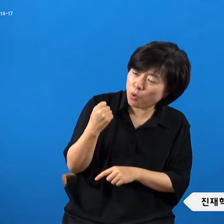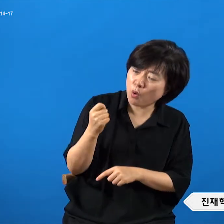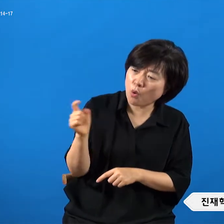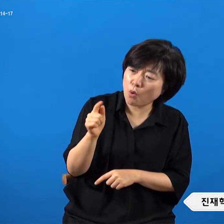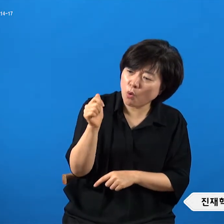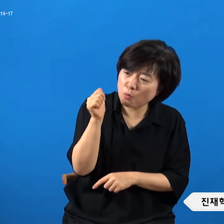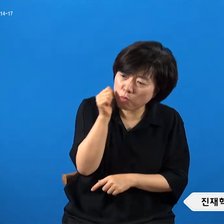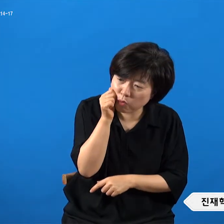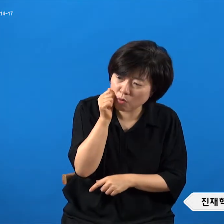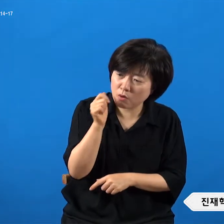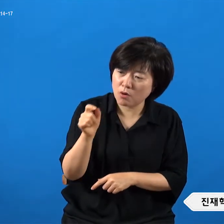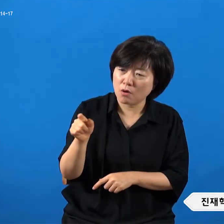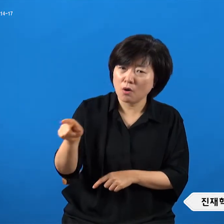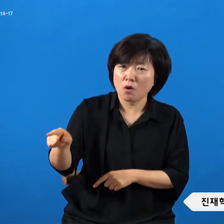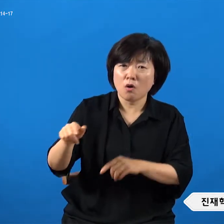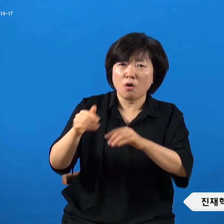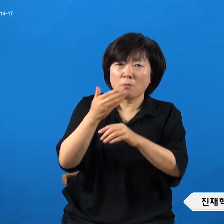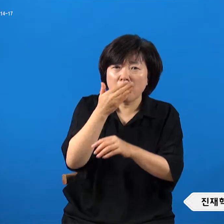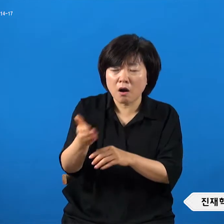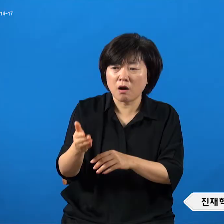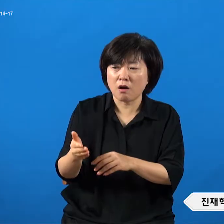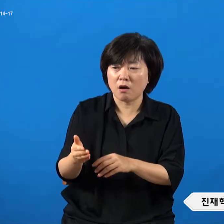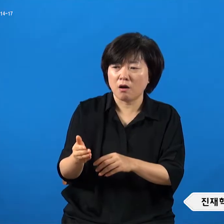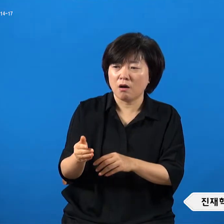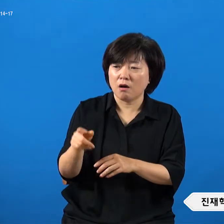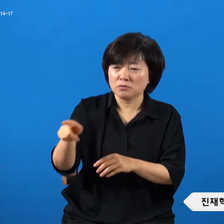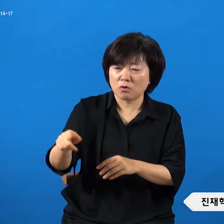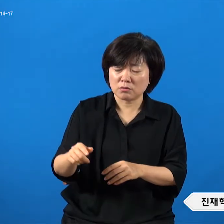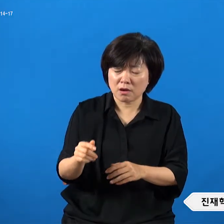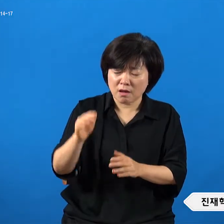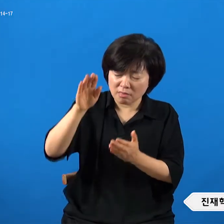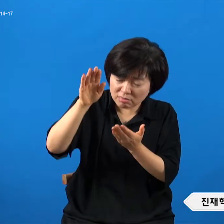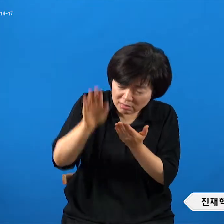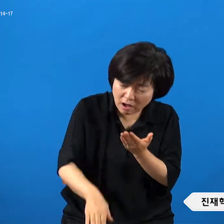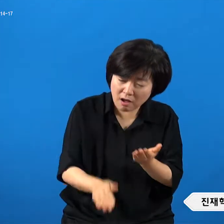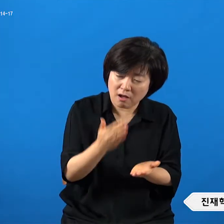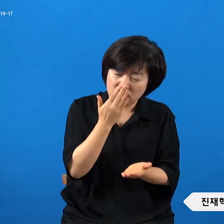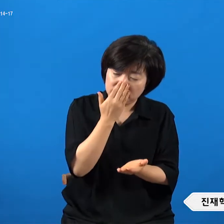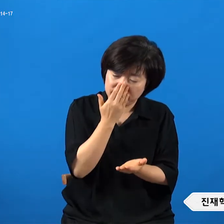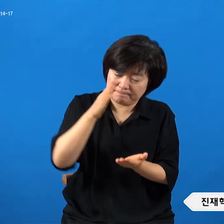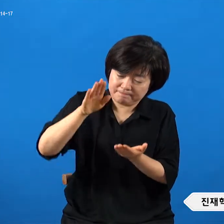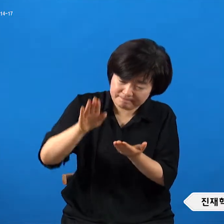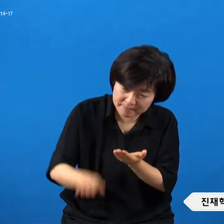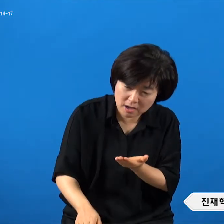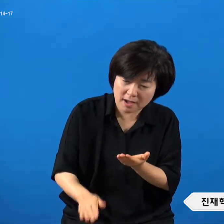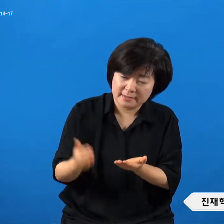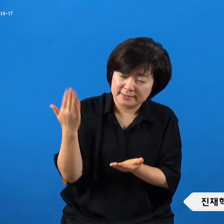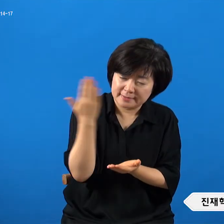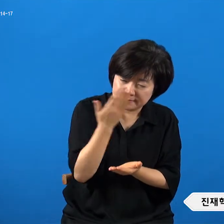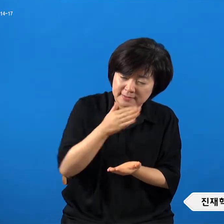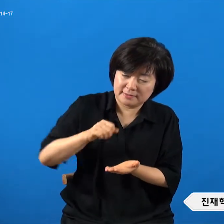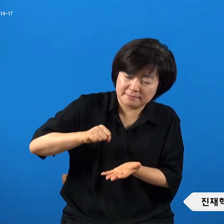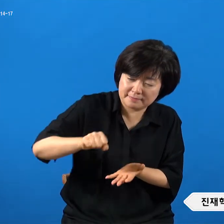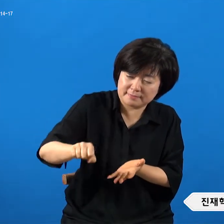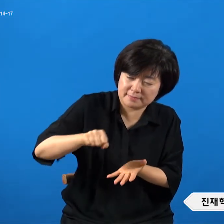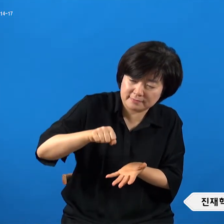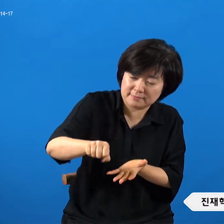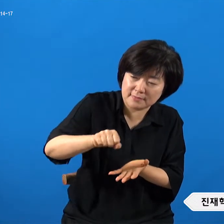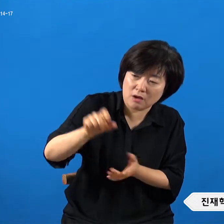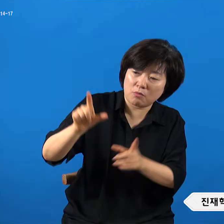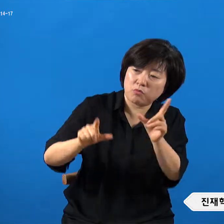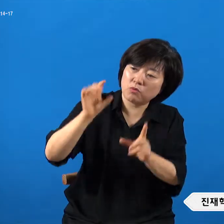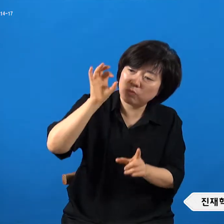만드는가? 무엇이 우리로 하여금 그렇게 저 먼 곳까지, 저 낮은 곳까지 저들을 향해 가게 하는